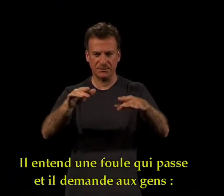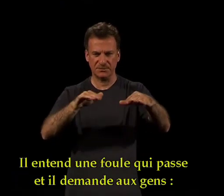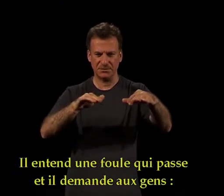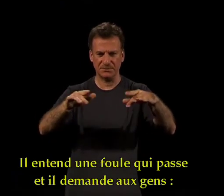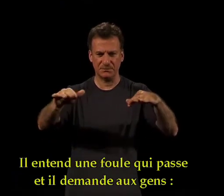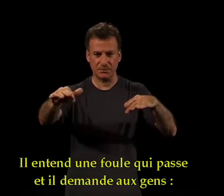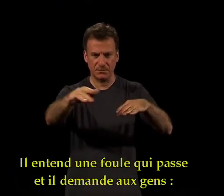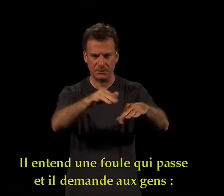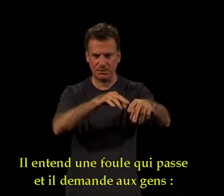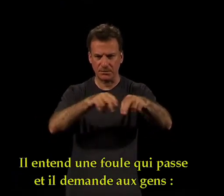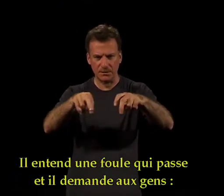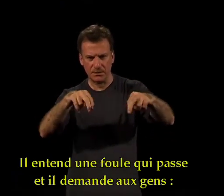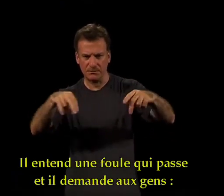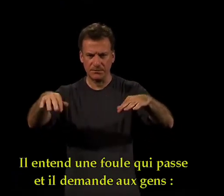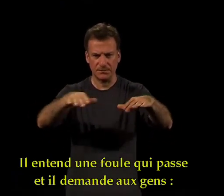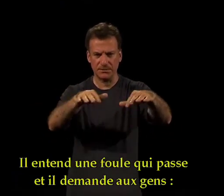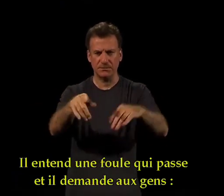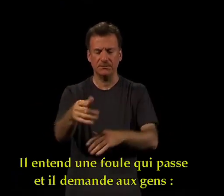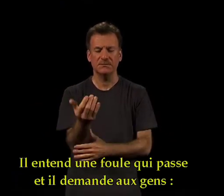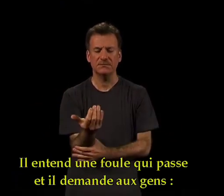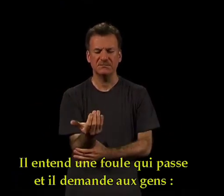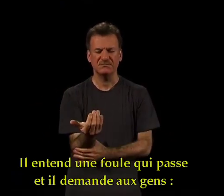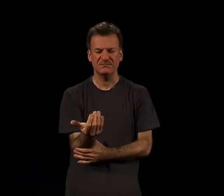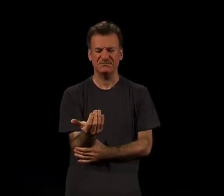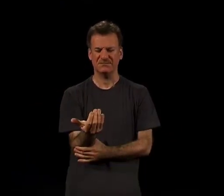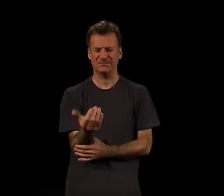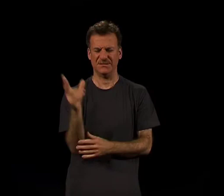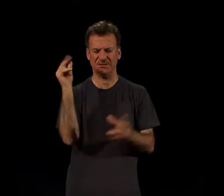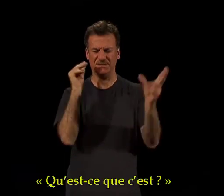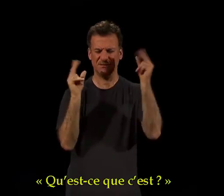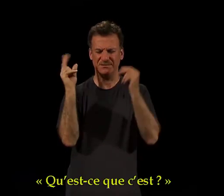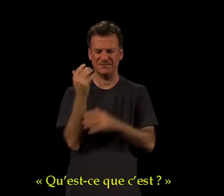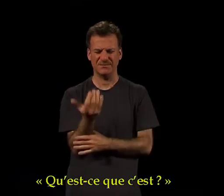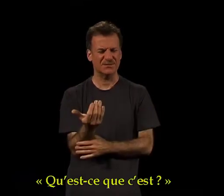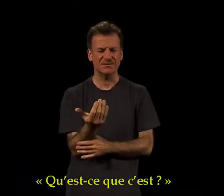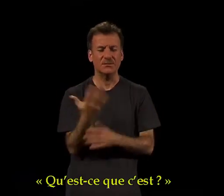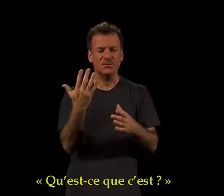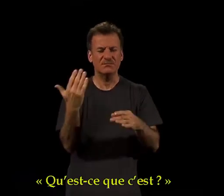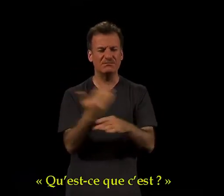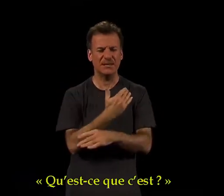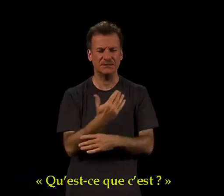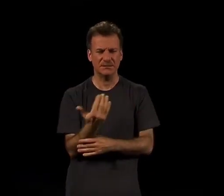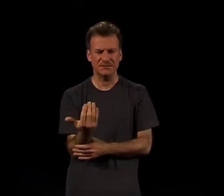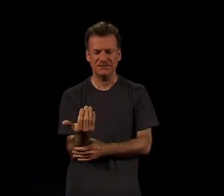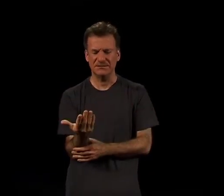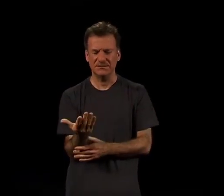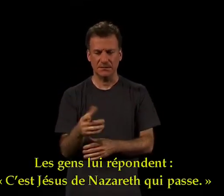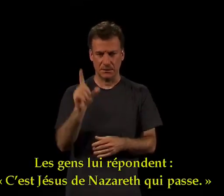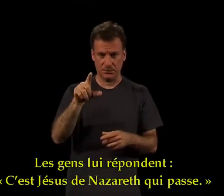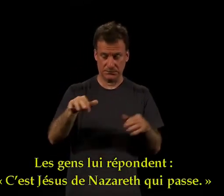Il entend une foule qui passe et il demande aux gens « Qu'est-ce que c'est ? »